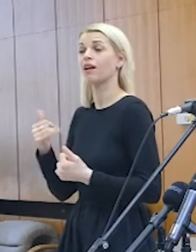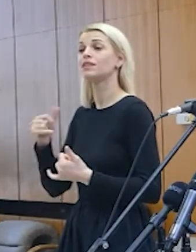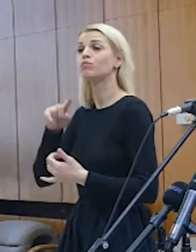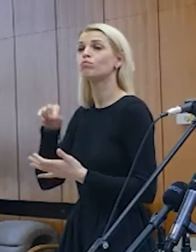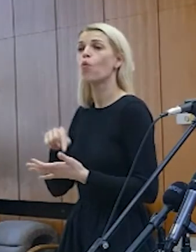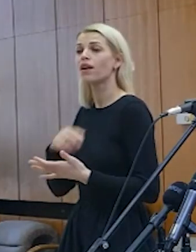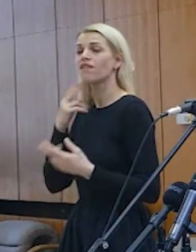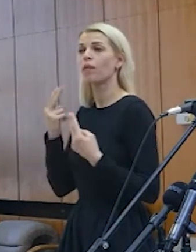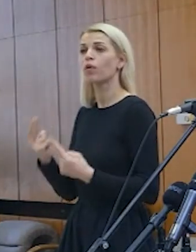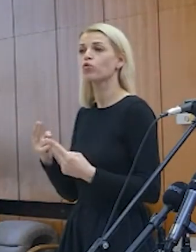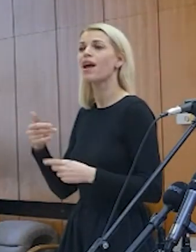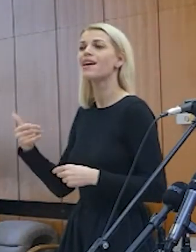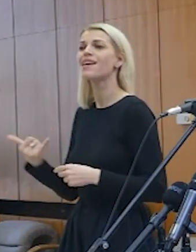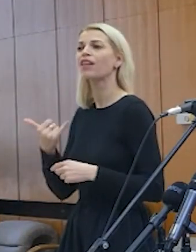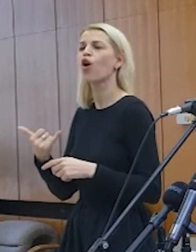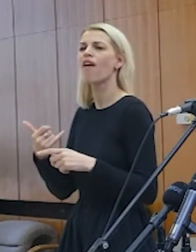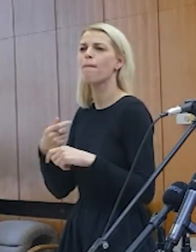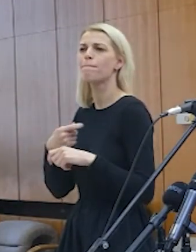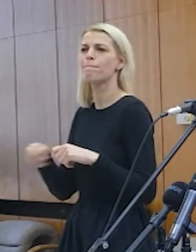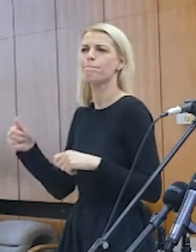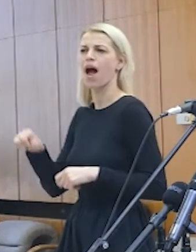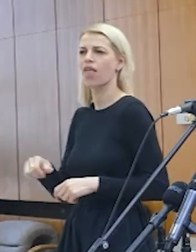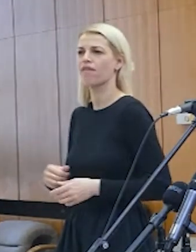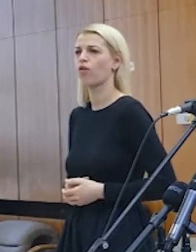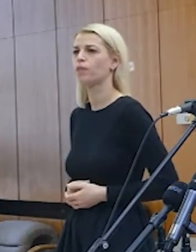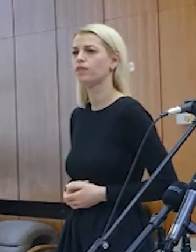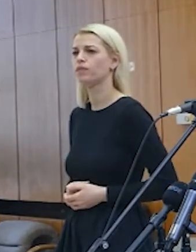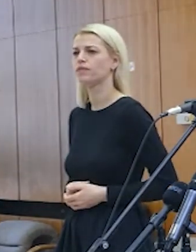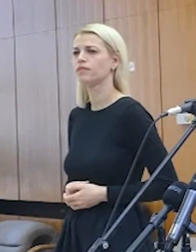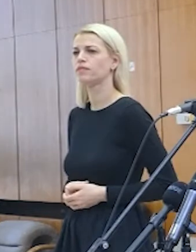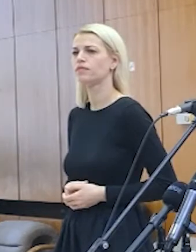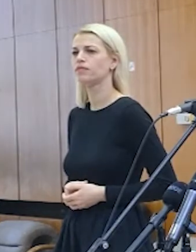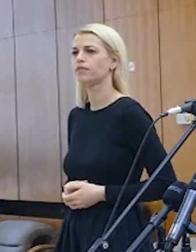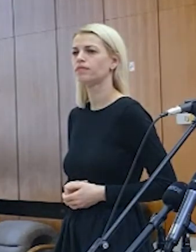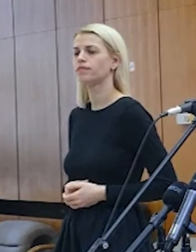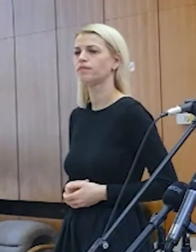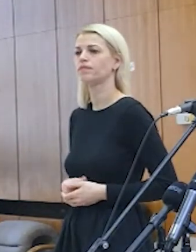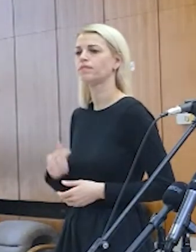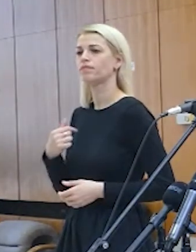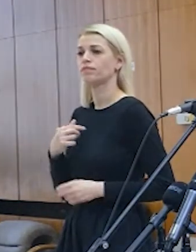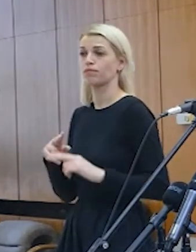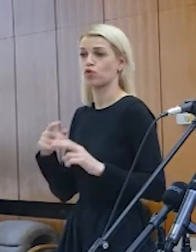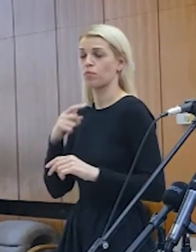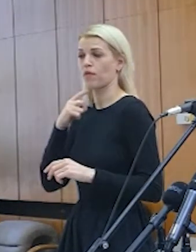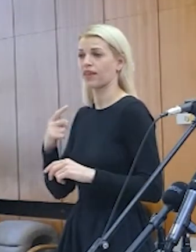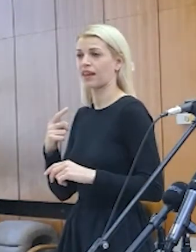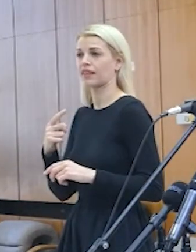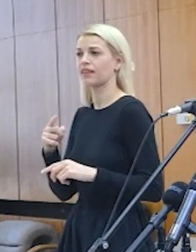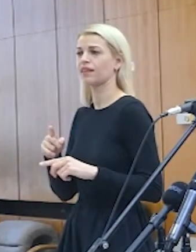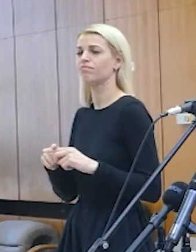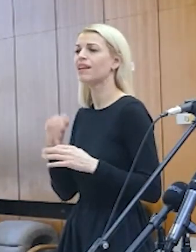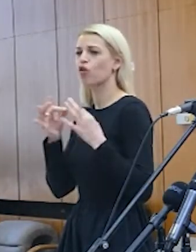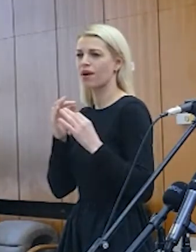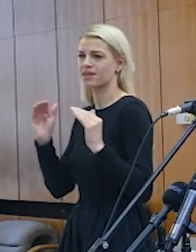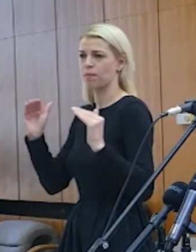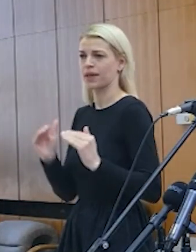je to s jadrovým palivom, tak tu vám môžem povedať ešte menej ako pri tom plyne.